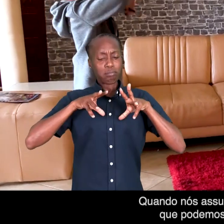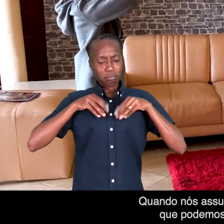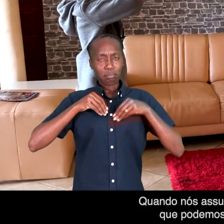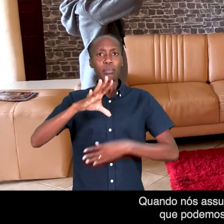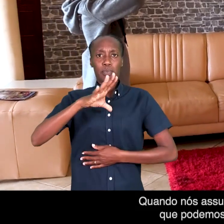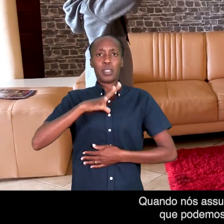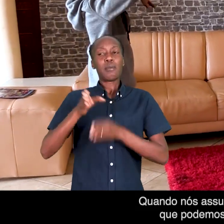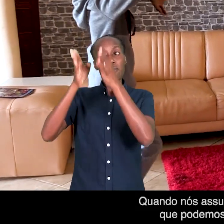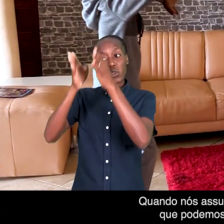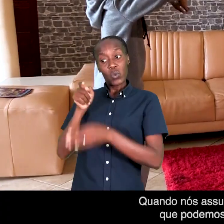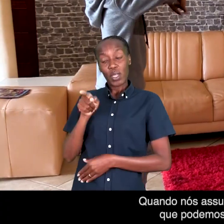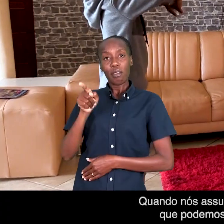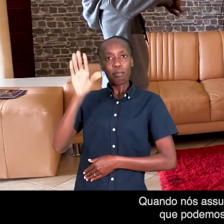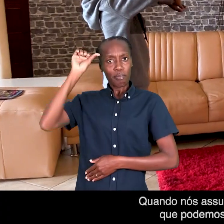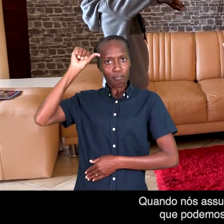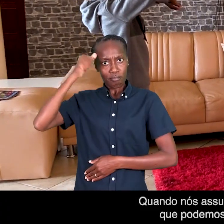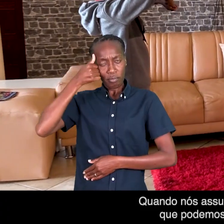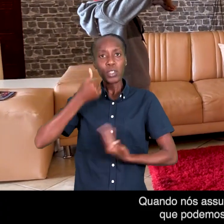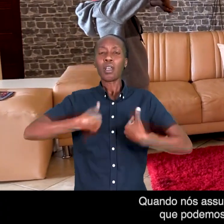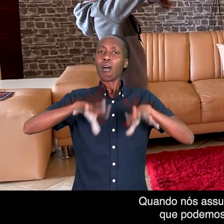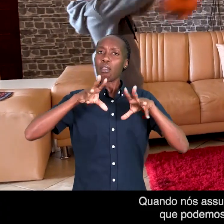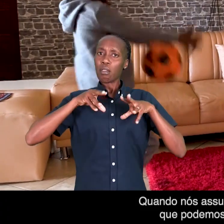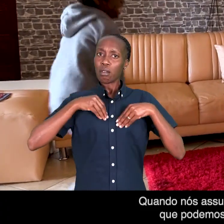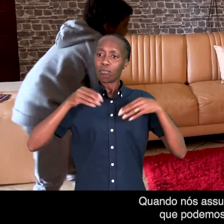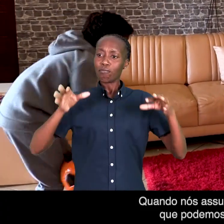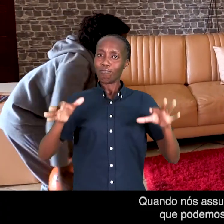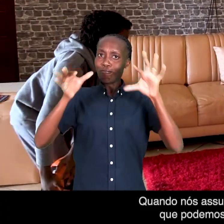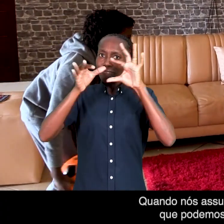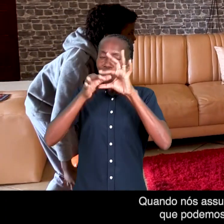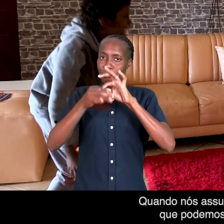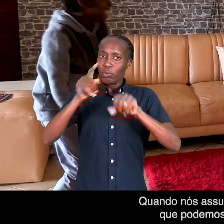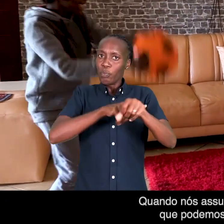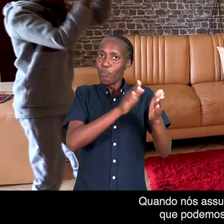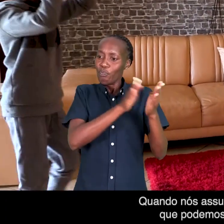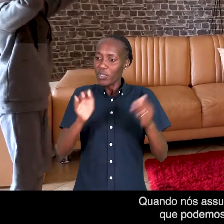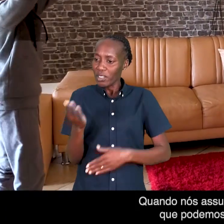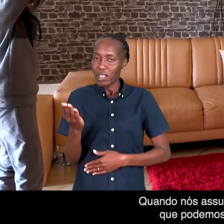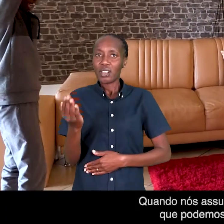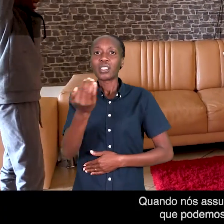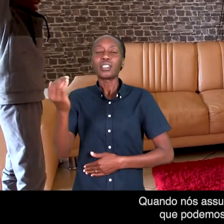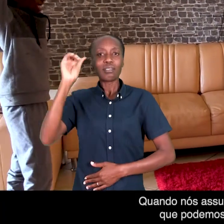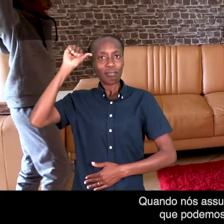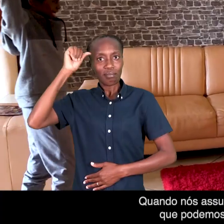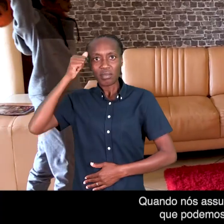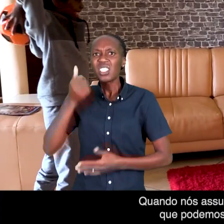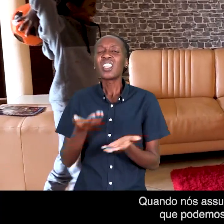nós assumimos que temos uma pessoa autista e acreditamos que podemos enquadrar o nosso tempo a esta